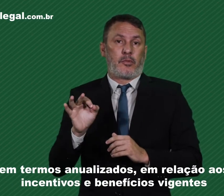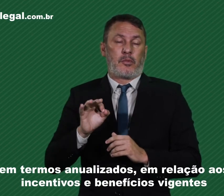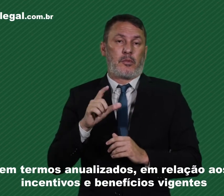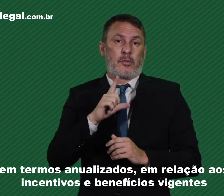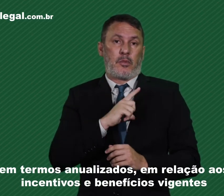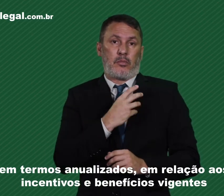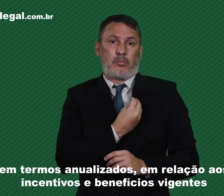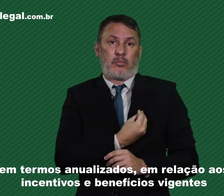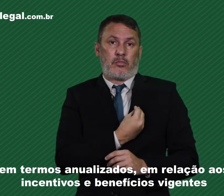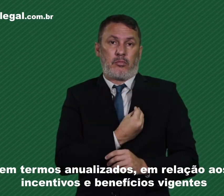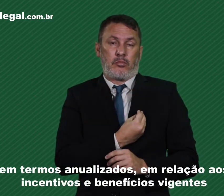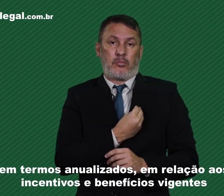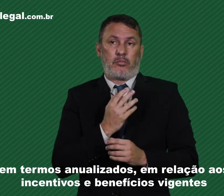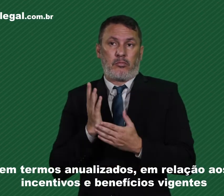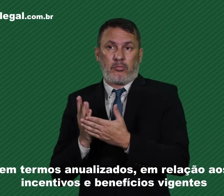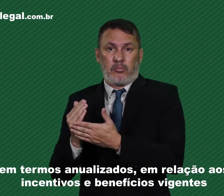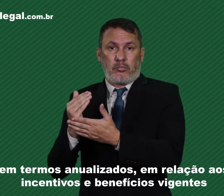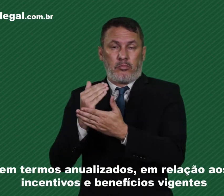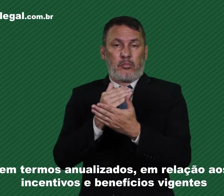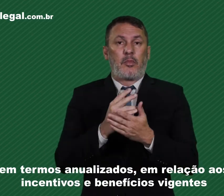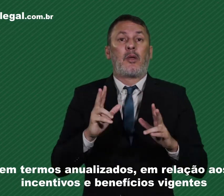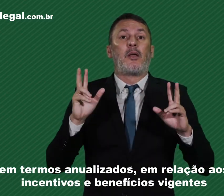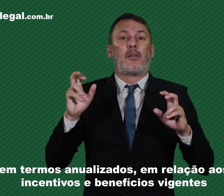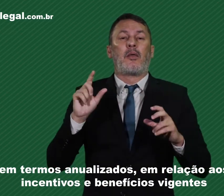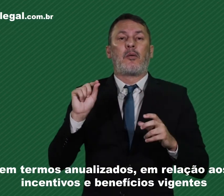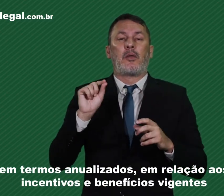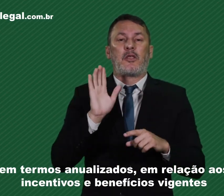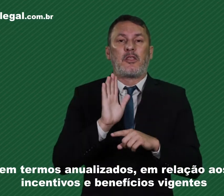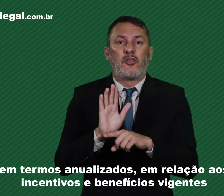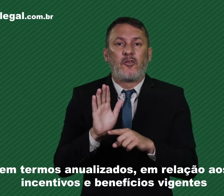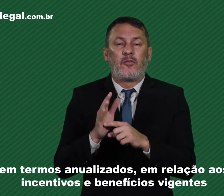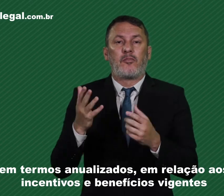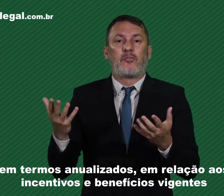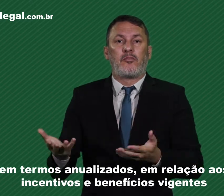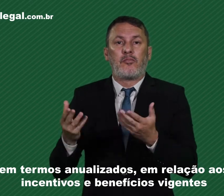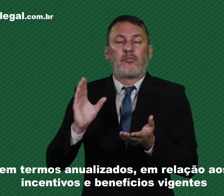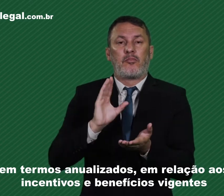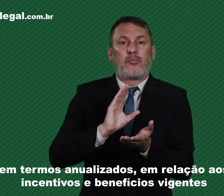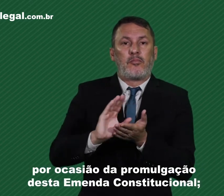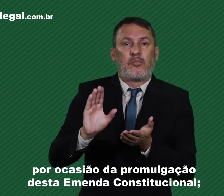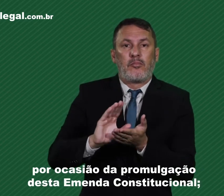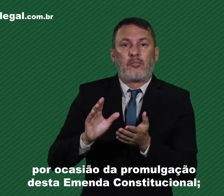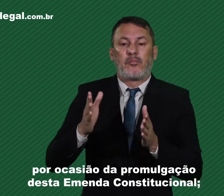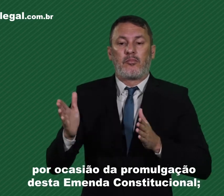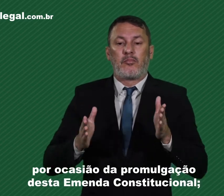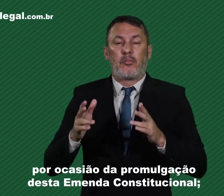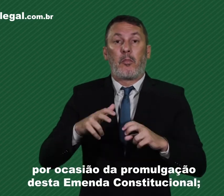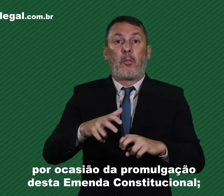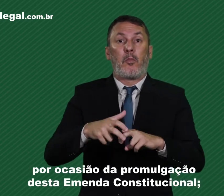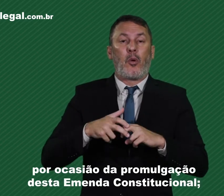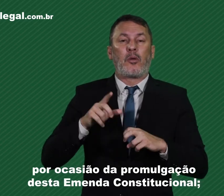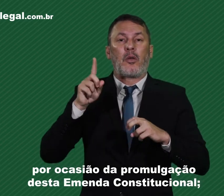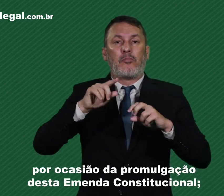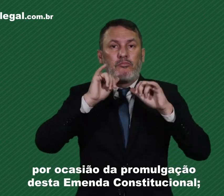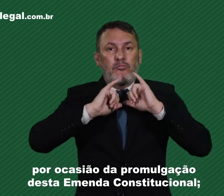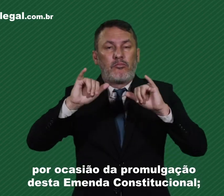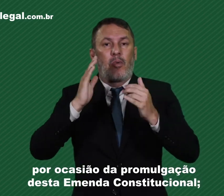termos anualizados em relação aos incentivo é difícil vigentes por ocasião da promulgação desta emenda